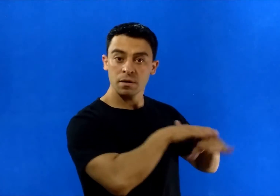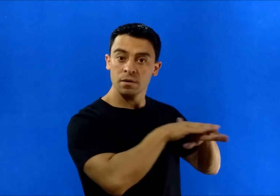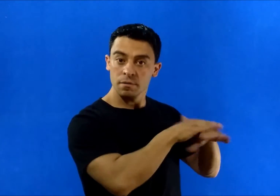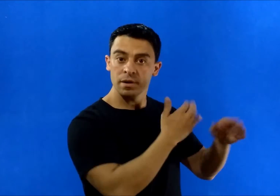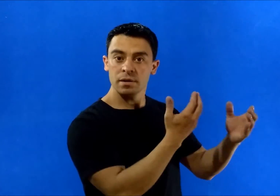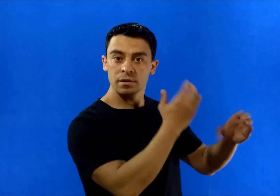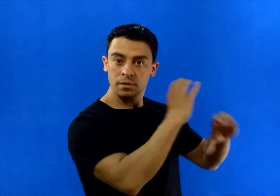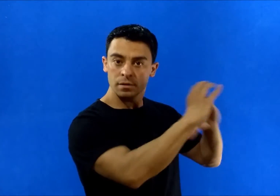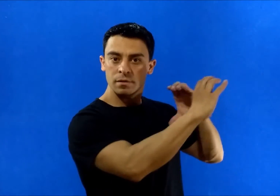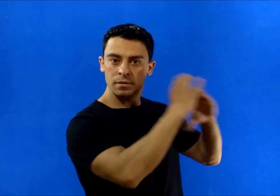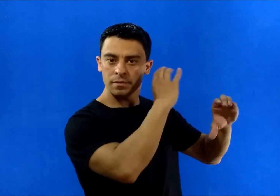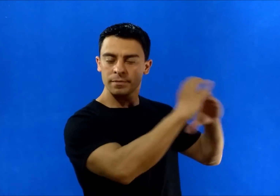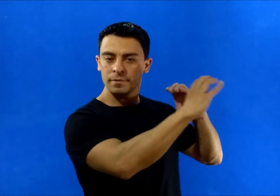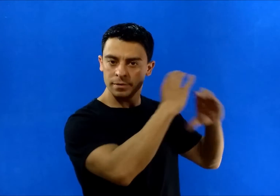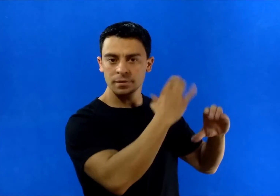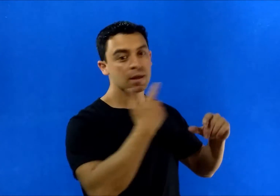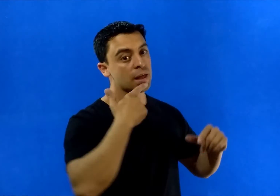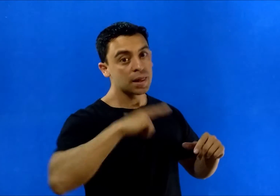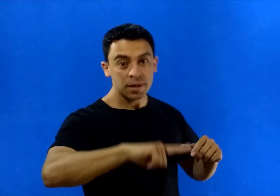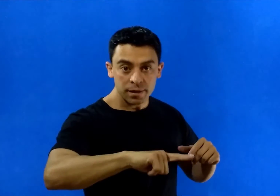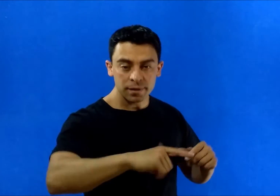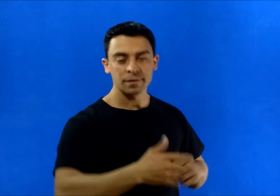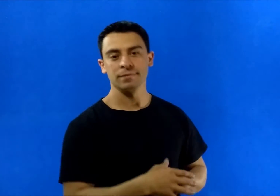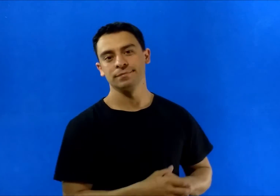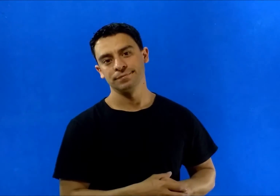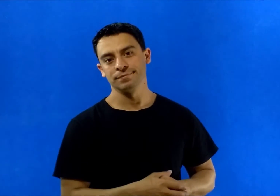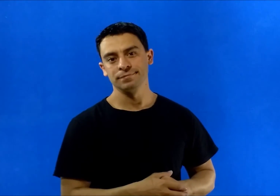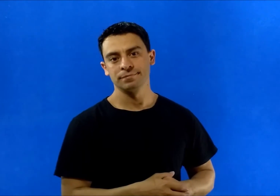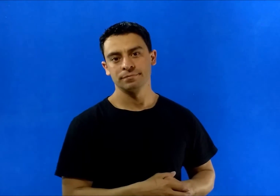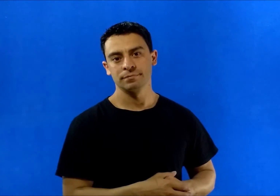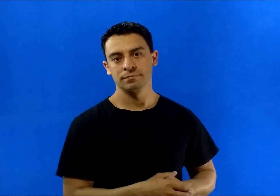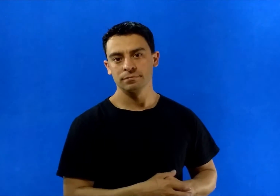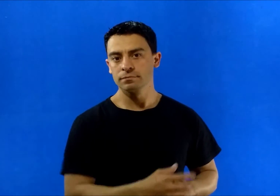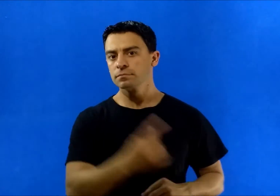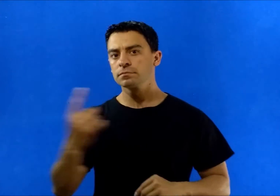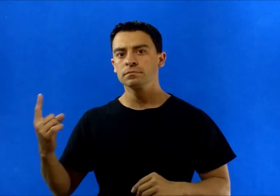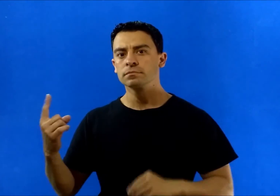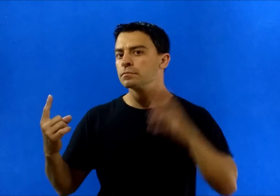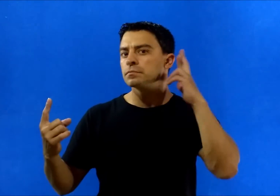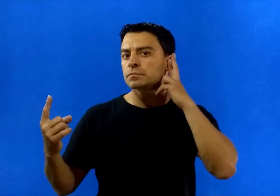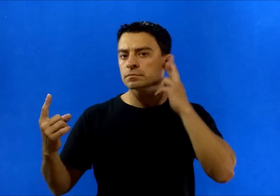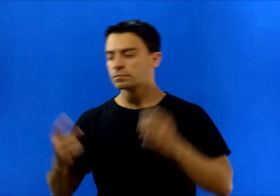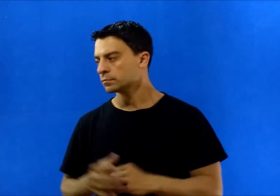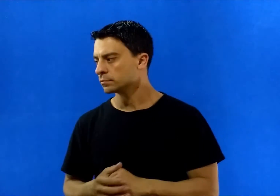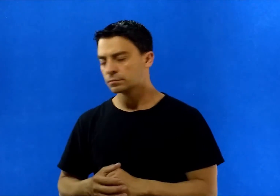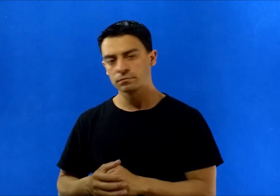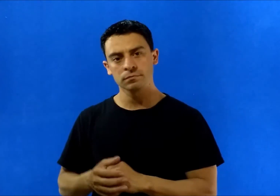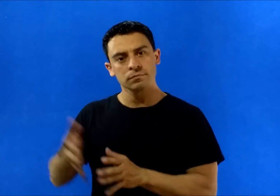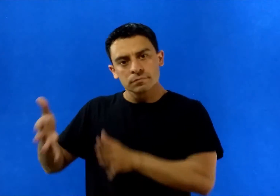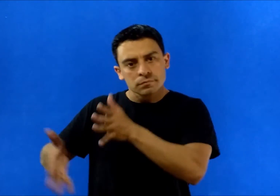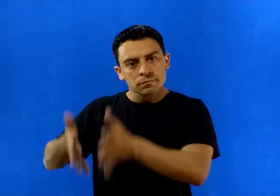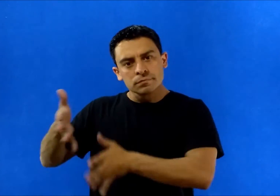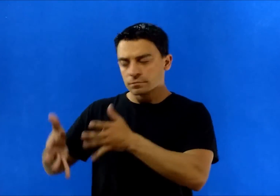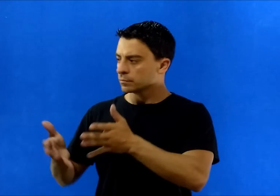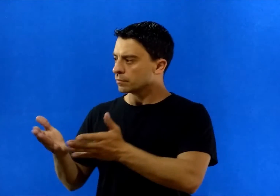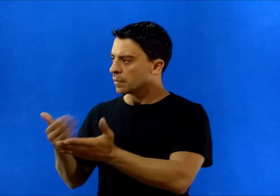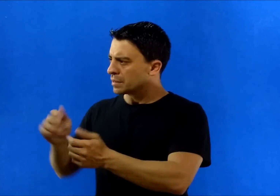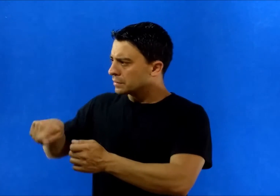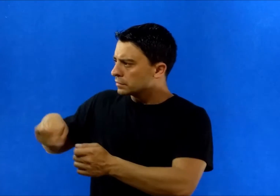E eles conversam usando esse idioma. Tem a comunicação, que é o sinal de língua. E o surdo? É a língua